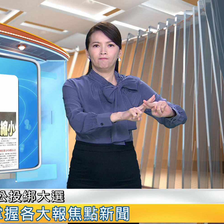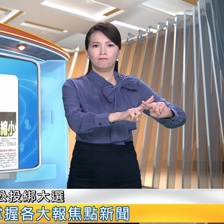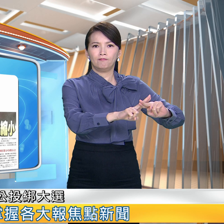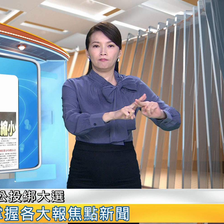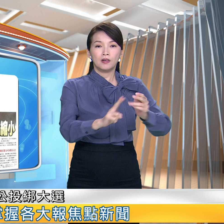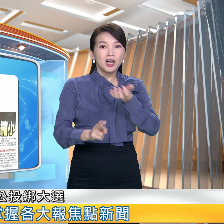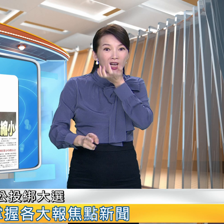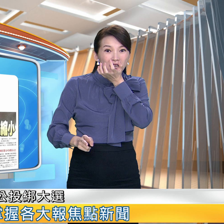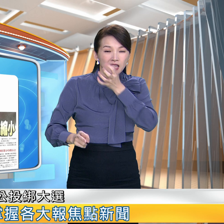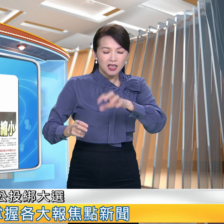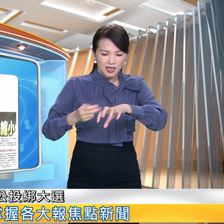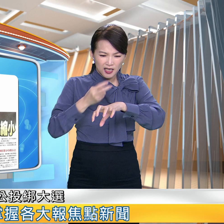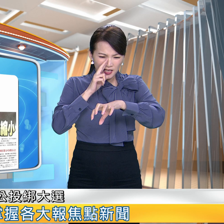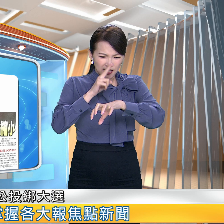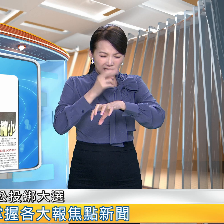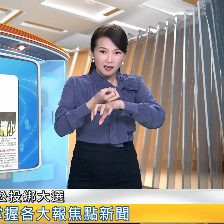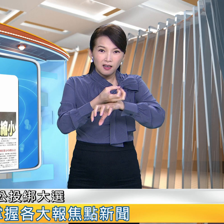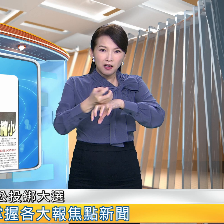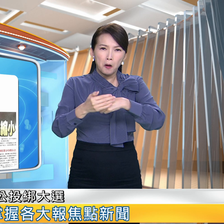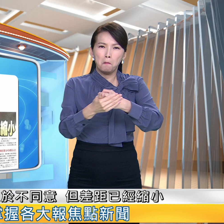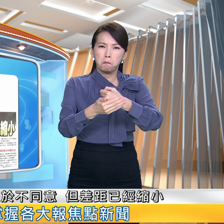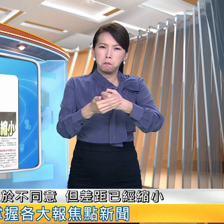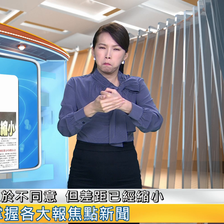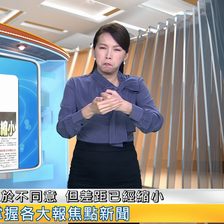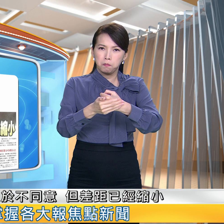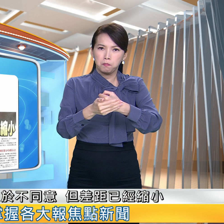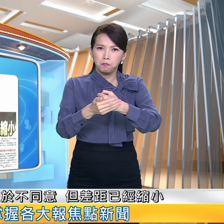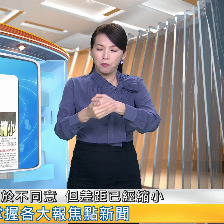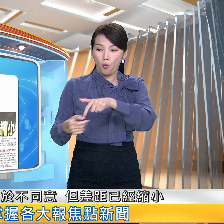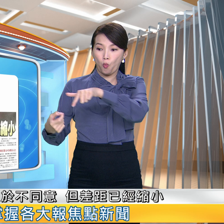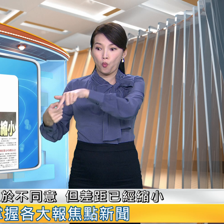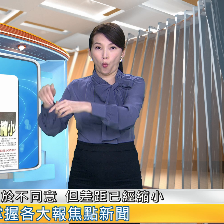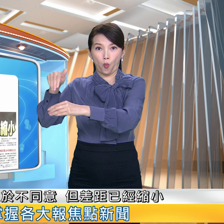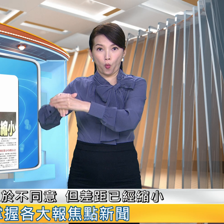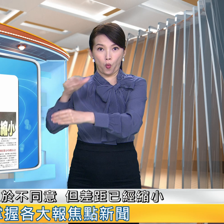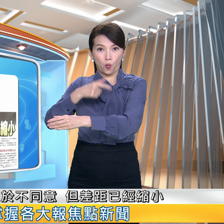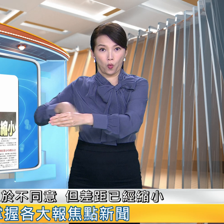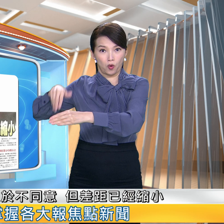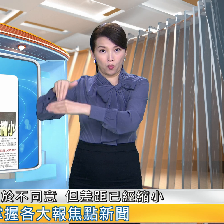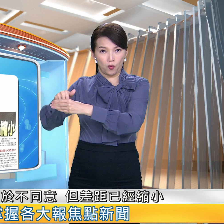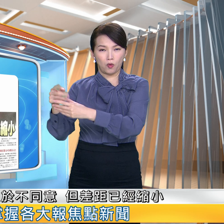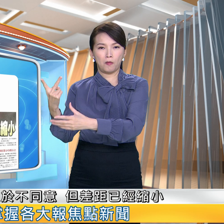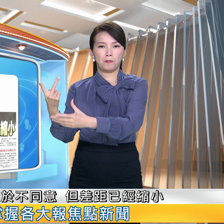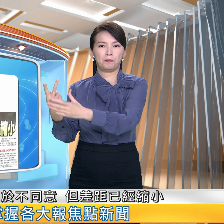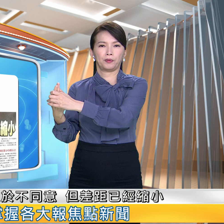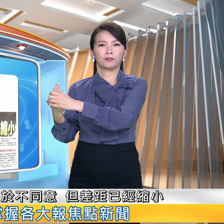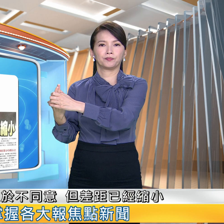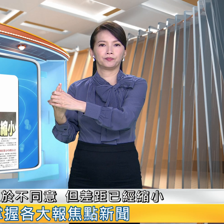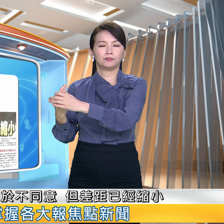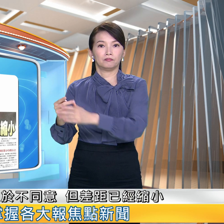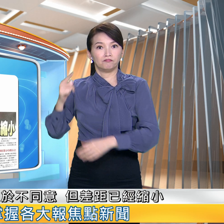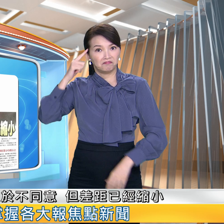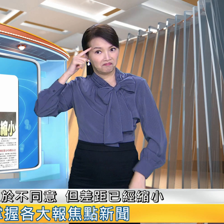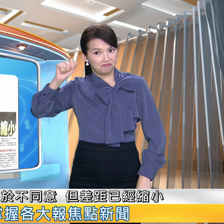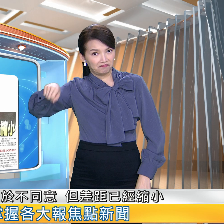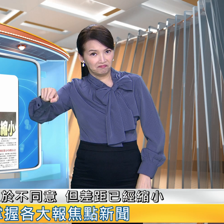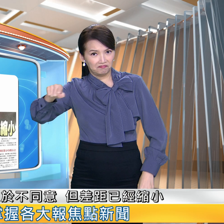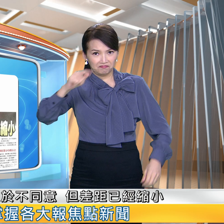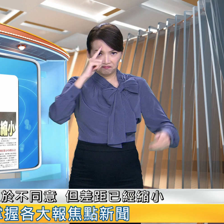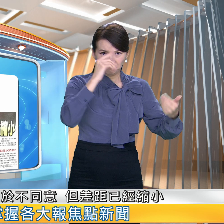以及公投榜大选仍然是同意大于不同意，但是差距